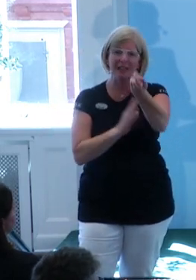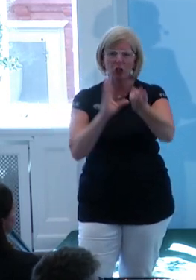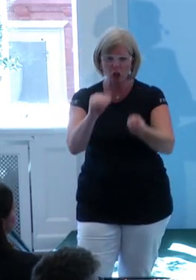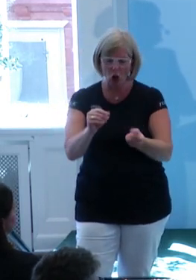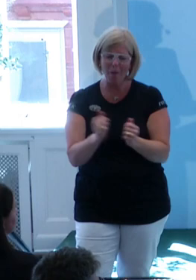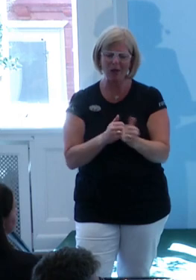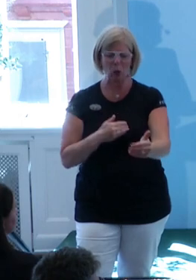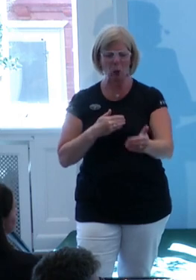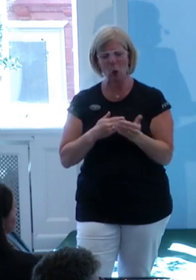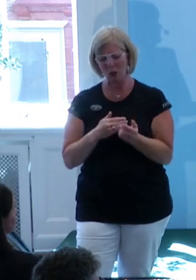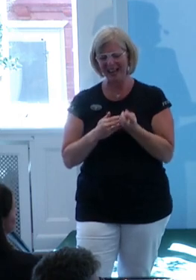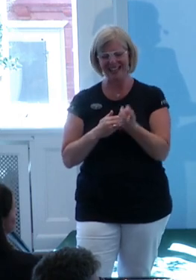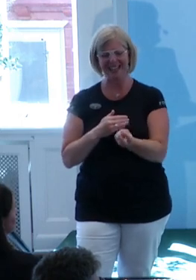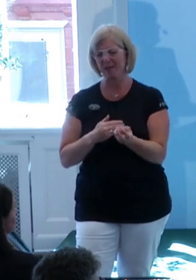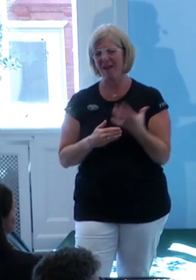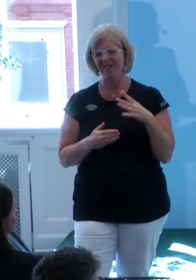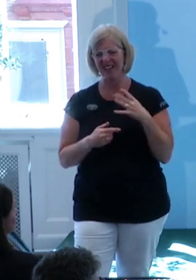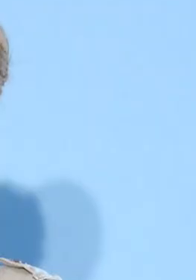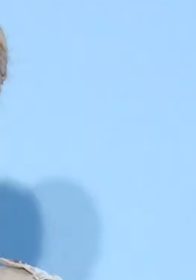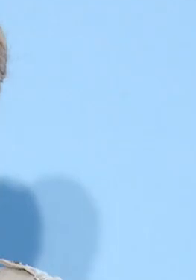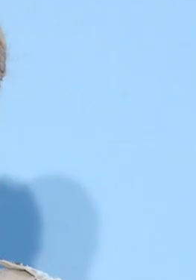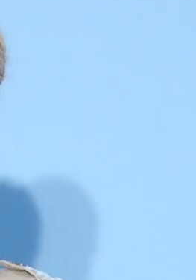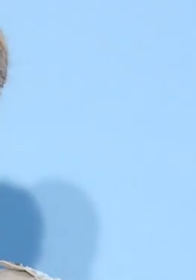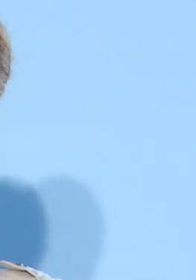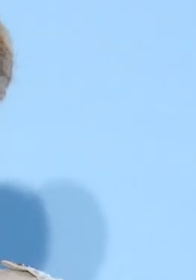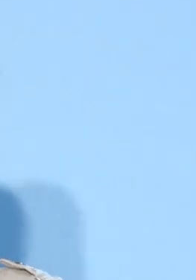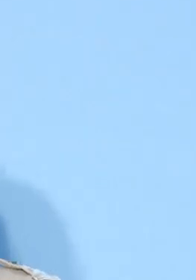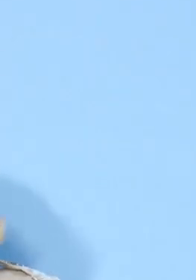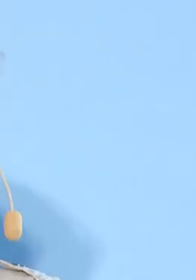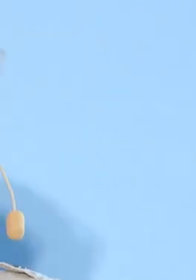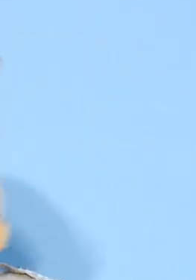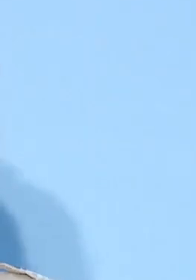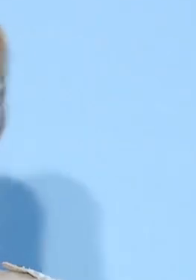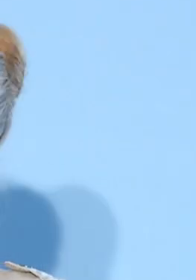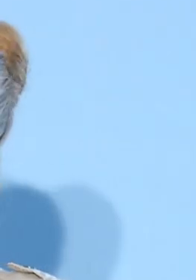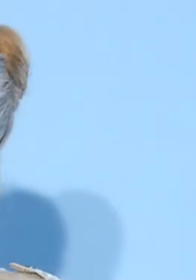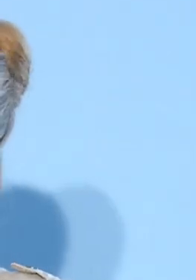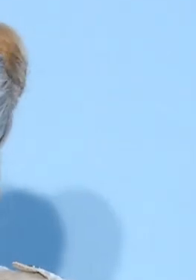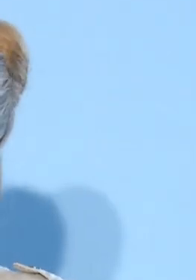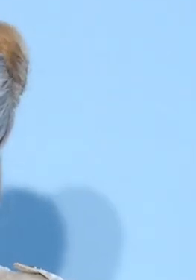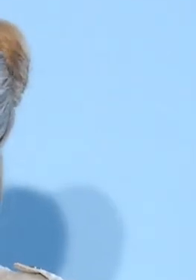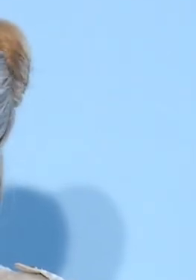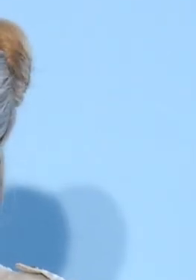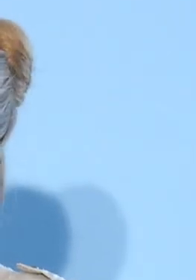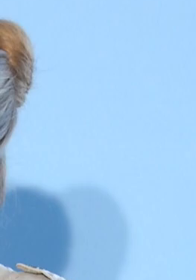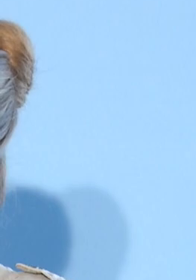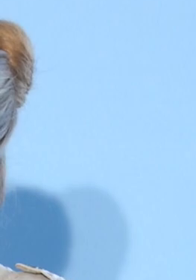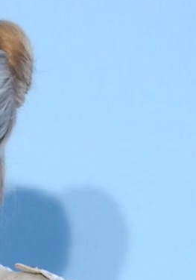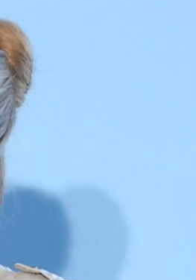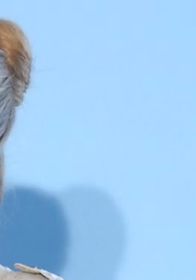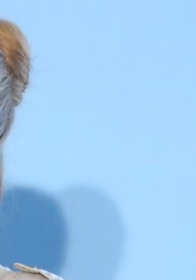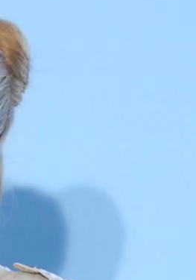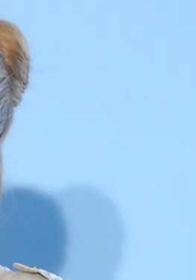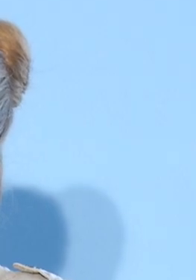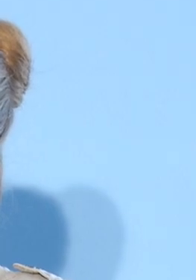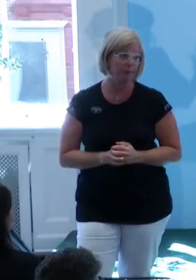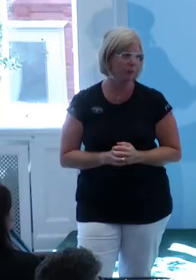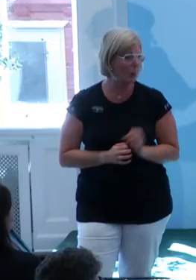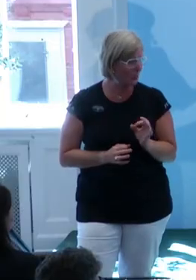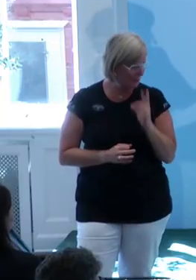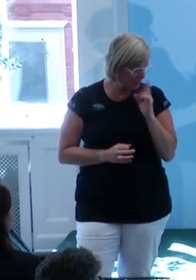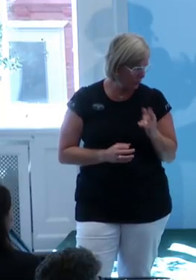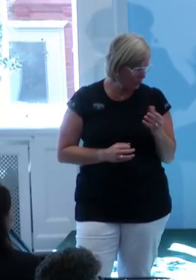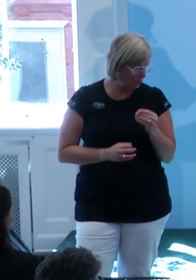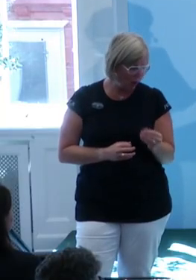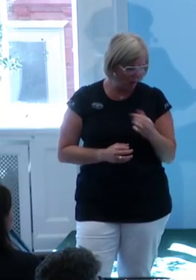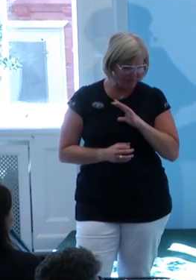kortare resor, då är man ovillig att göra de där bytena. Då är det bättre att ta cykeln hela vägen. Så är det oftast som man resonerar. Men hur ser det ut där?